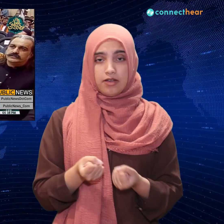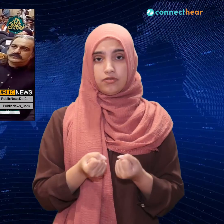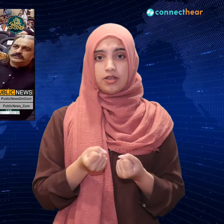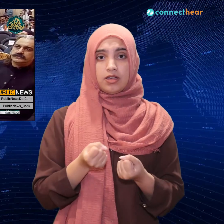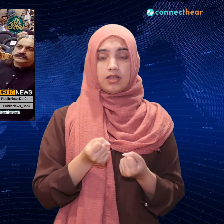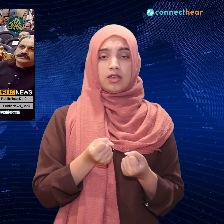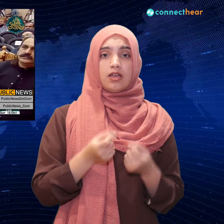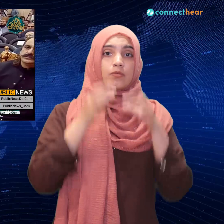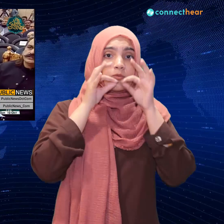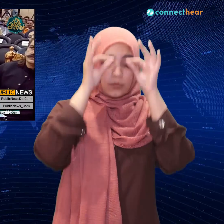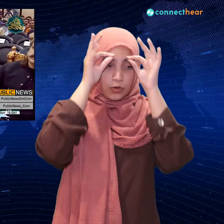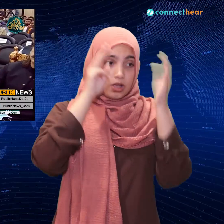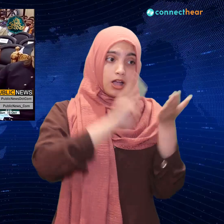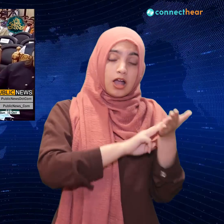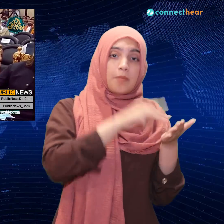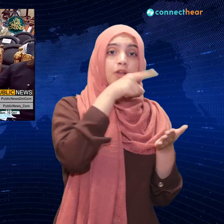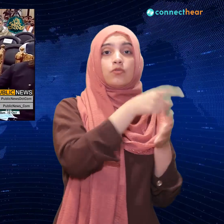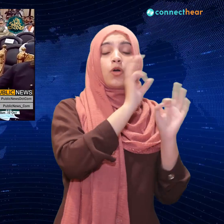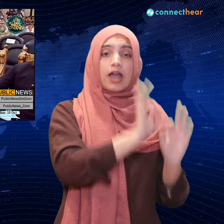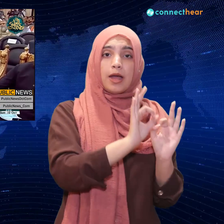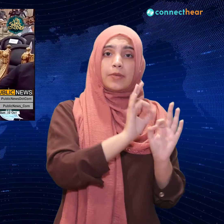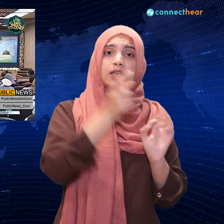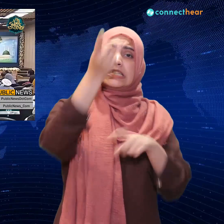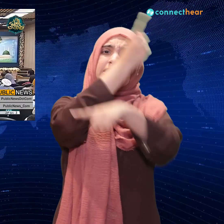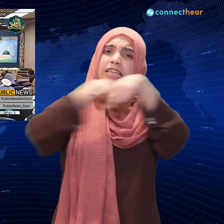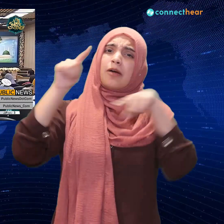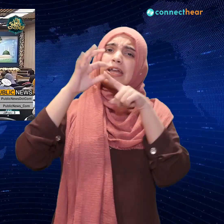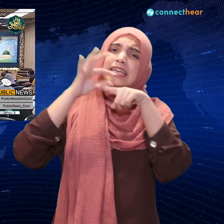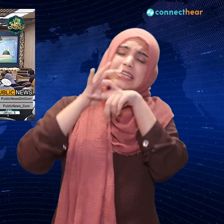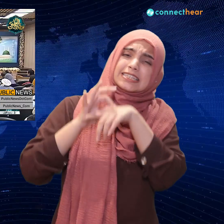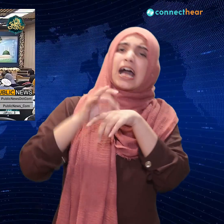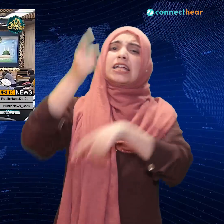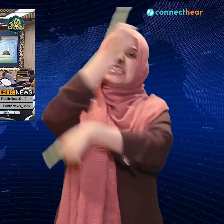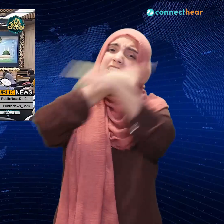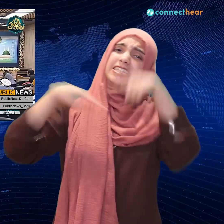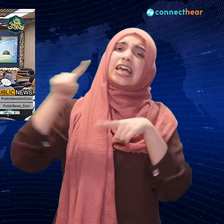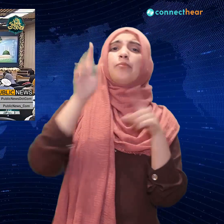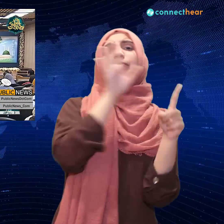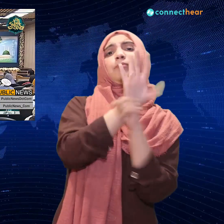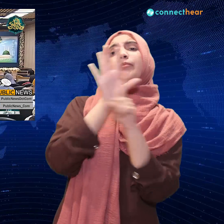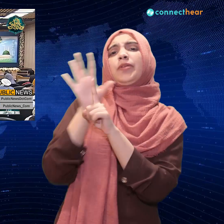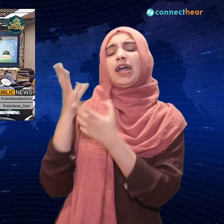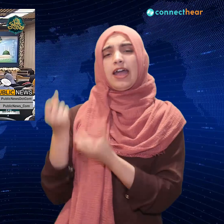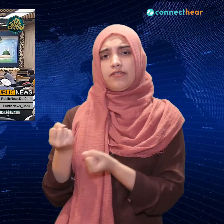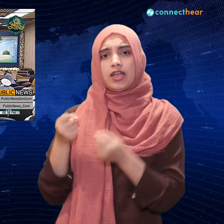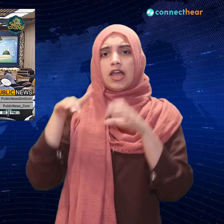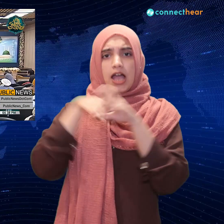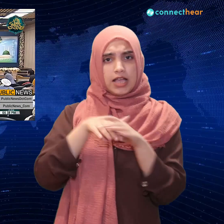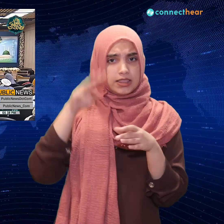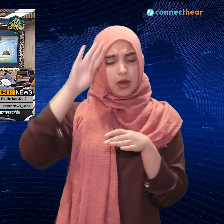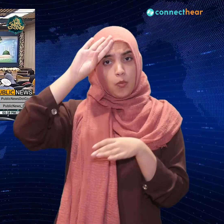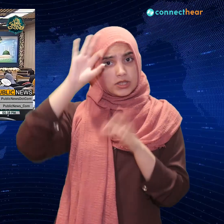رحمت المسلمین نہیں تھے وہ. یہ بہت امپورٹنٹ ہے سمجھنے کی آپ کو بات. انہوں نے